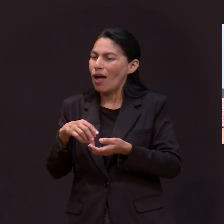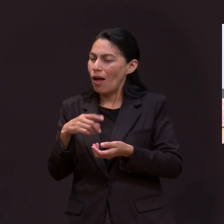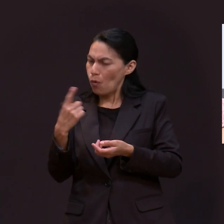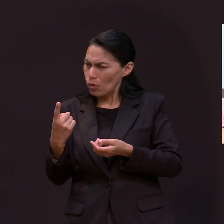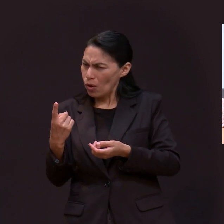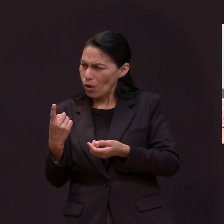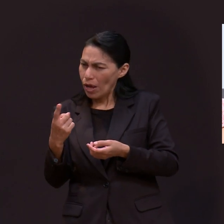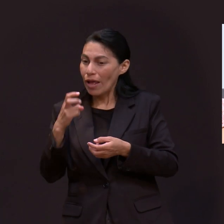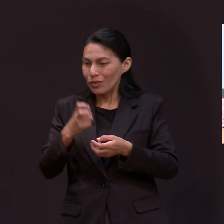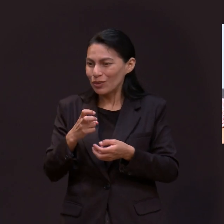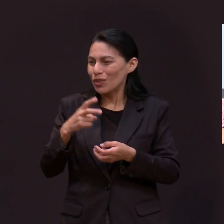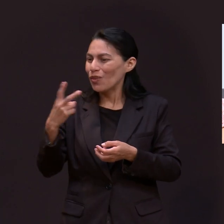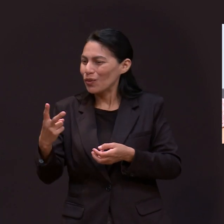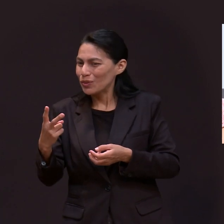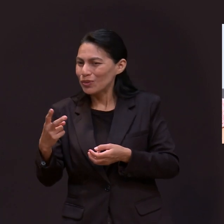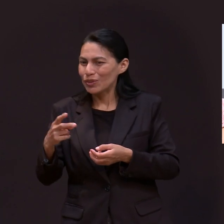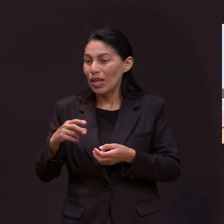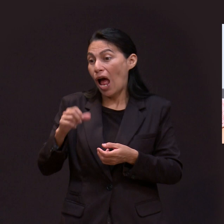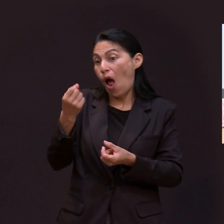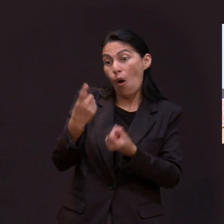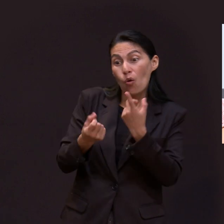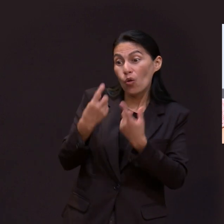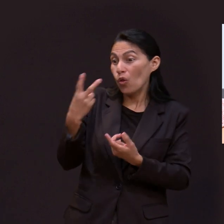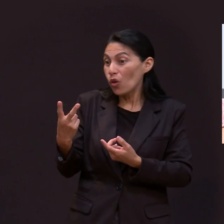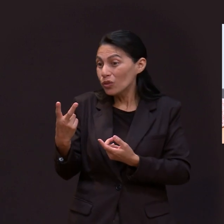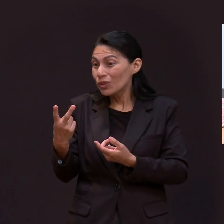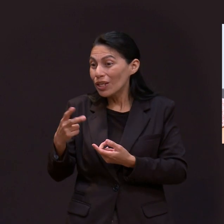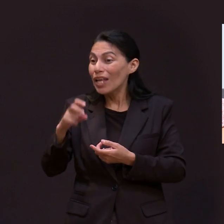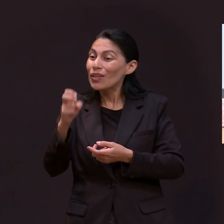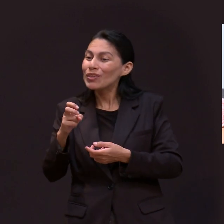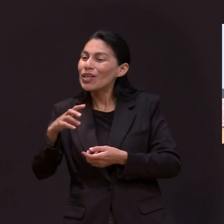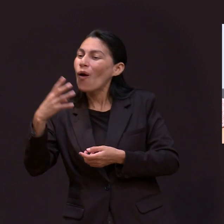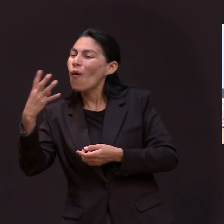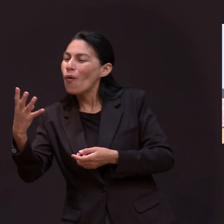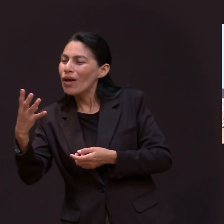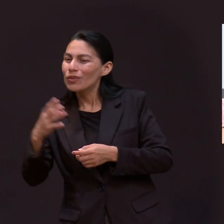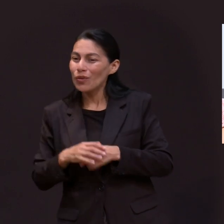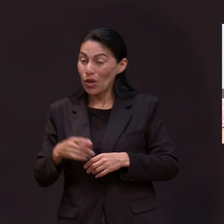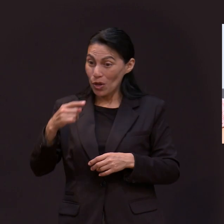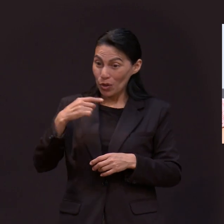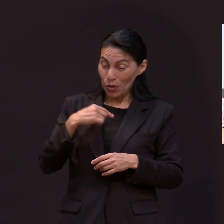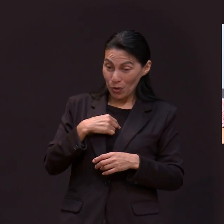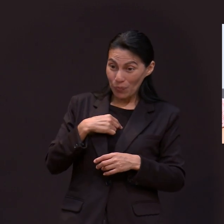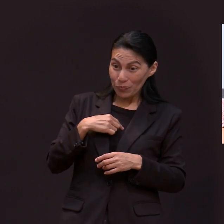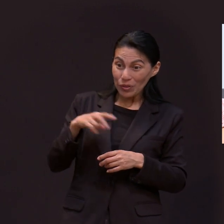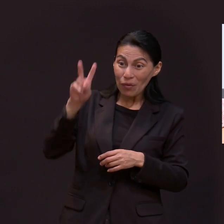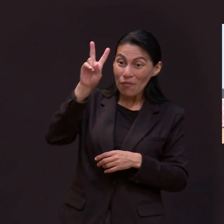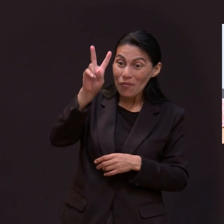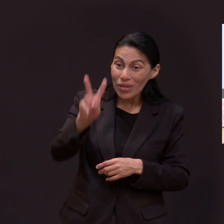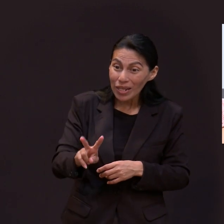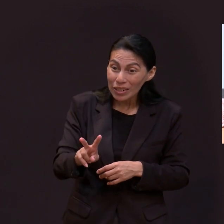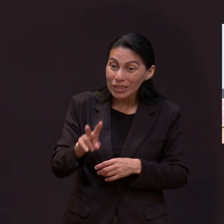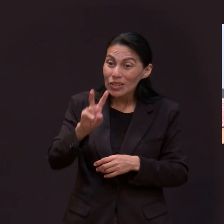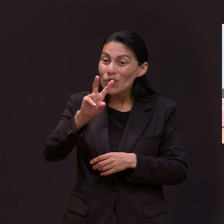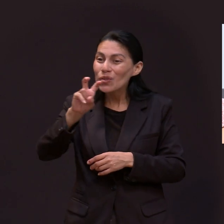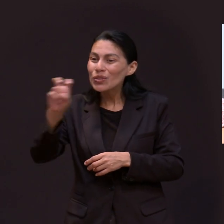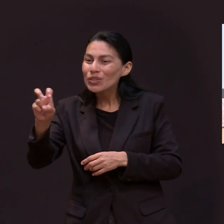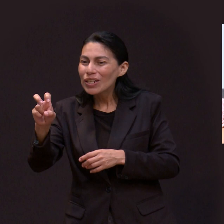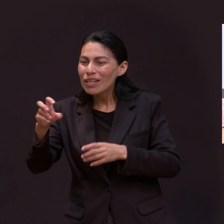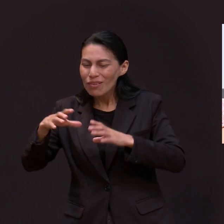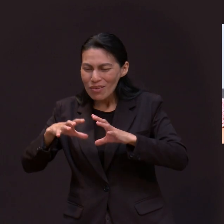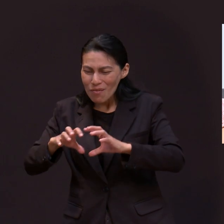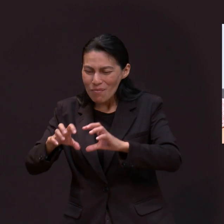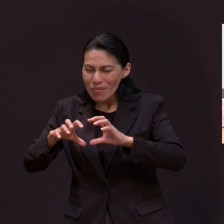y si me compraba dos decía dame cuatro y en los viernes yo vendía 200 kilos de manzana